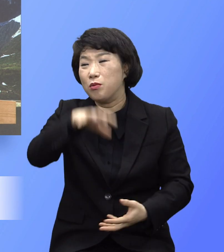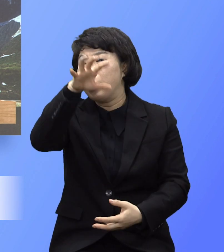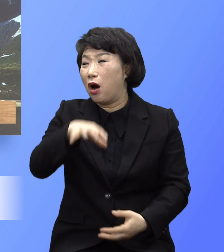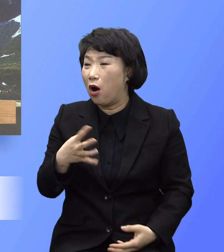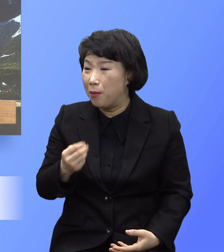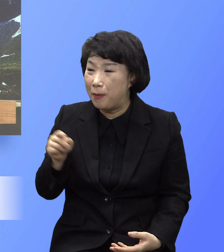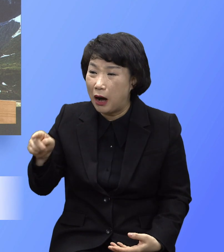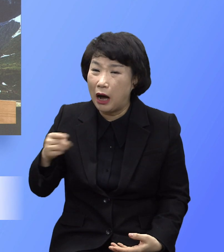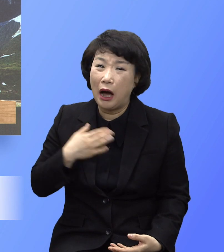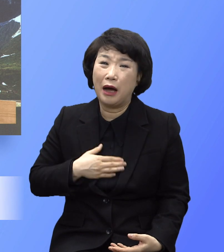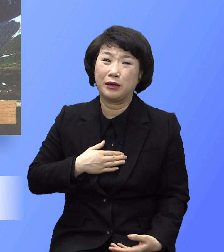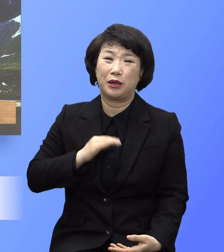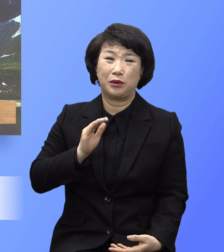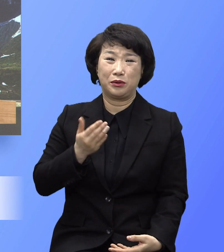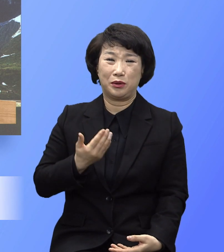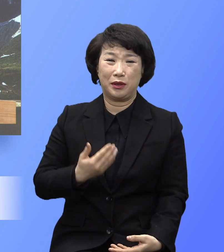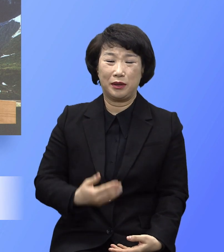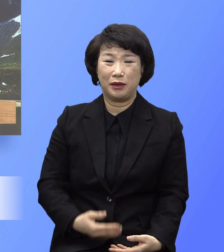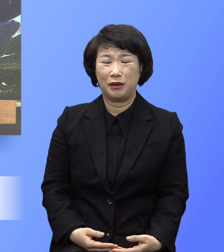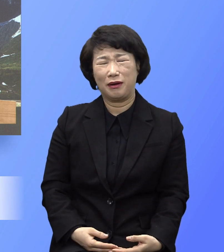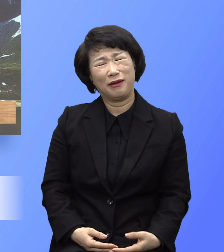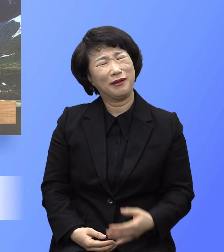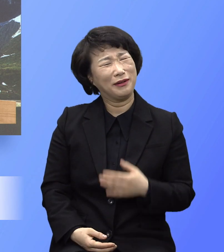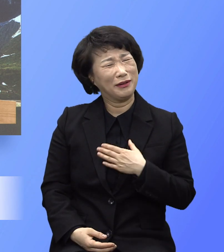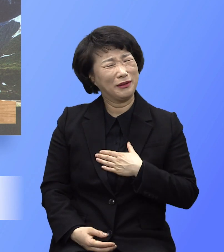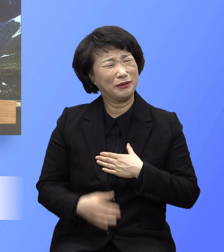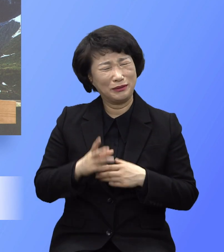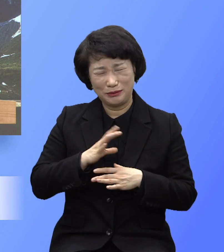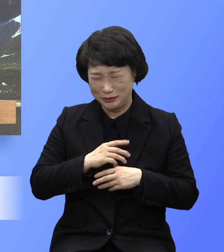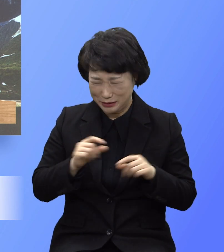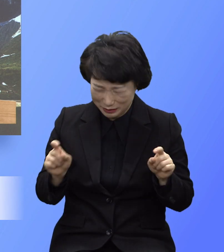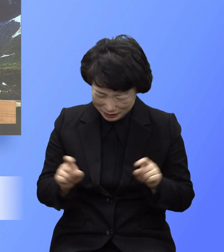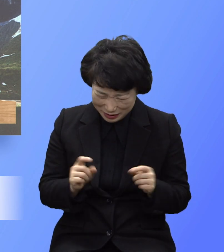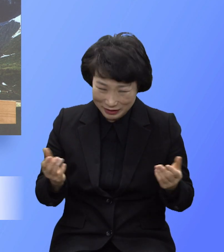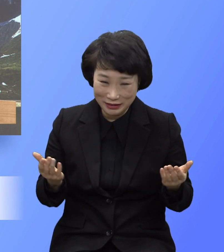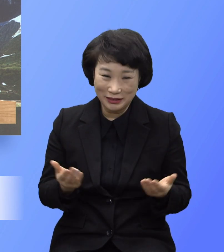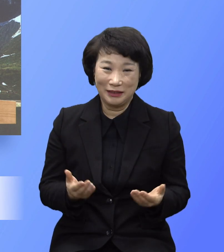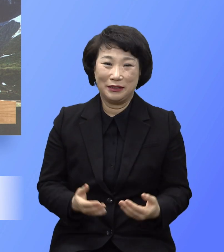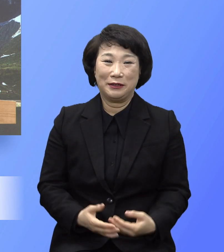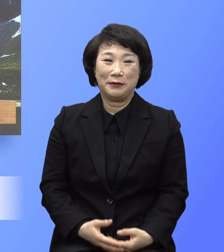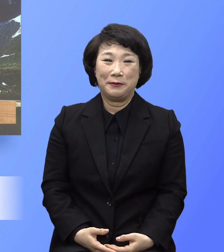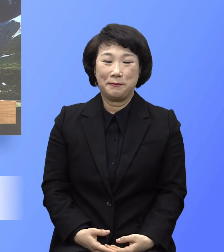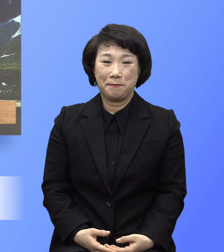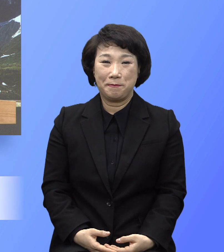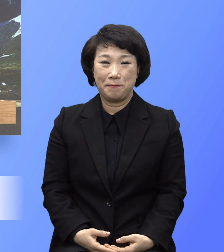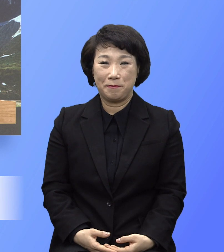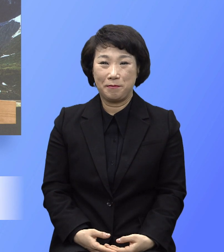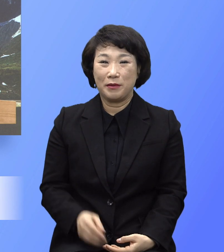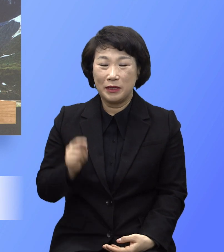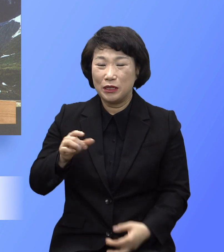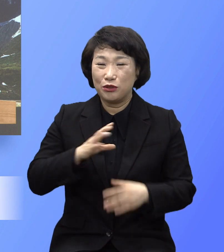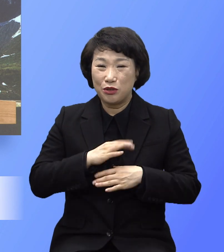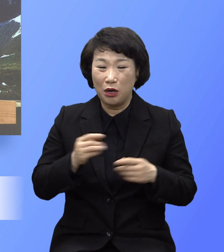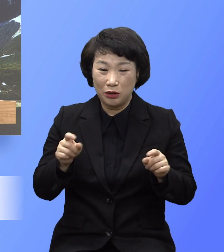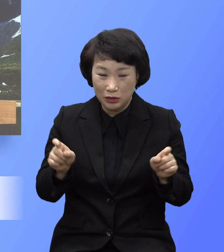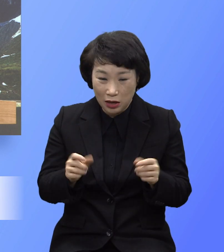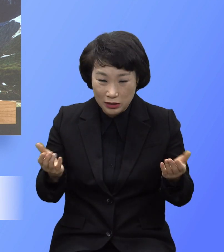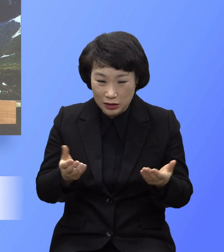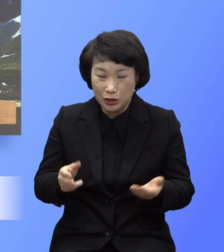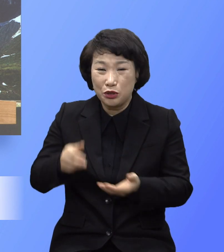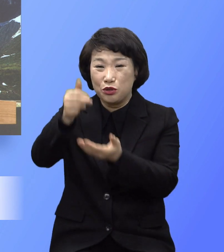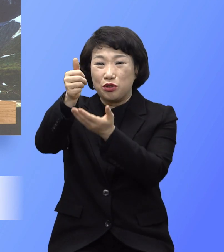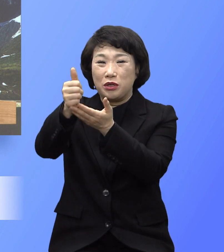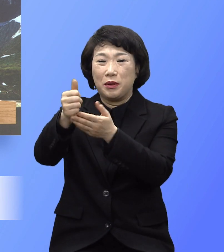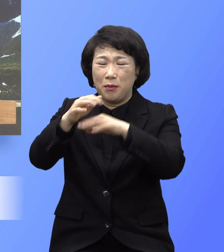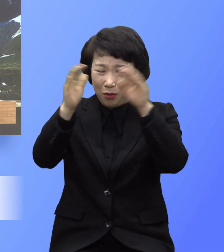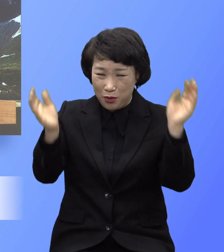정도인가를 깨달을 수 있으니 얼마나 두려운 일이냐 이 말입니다. 그 두려운 일을